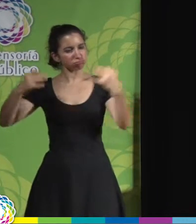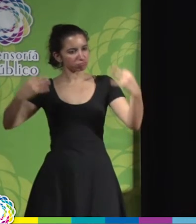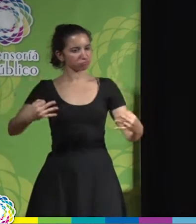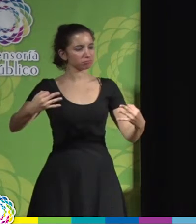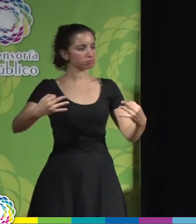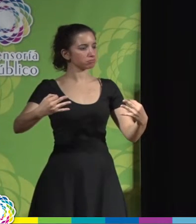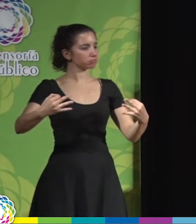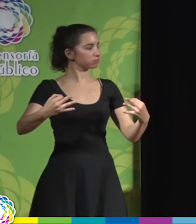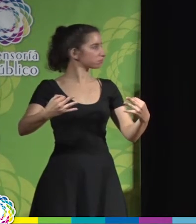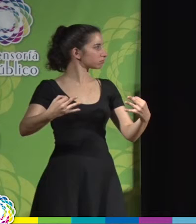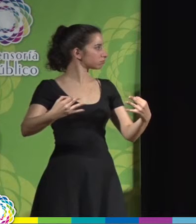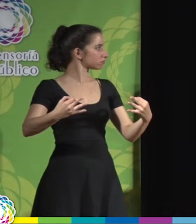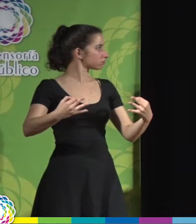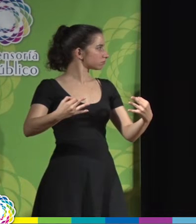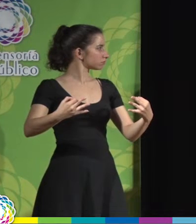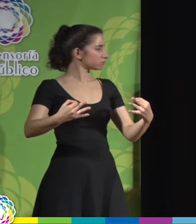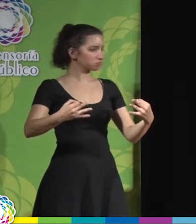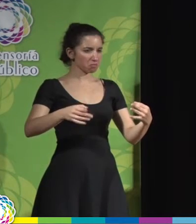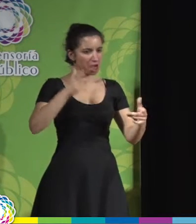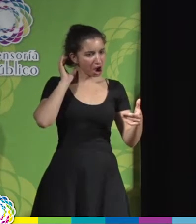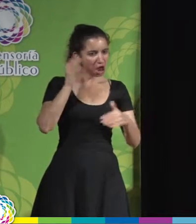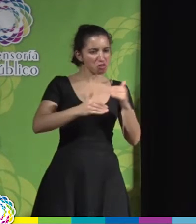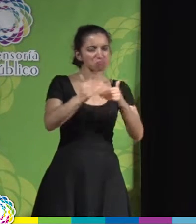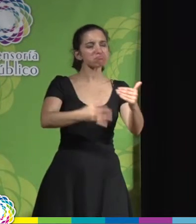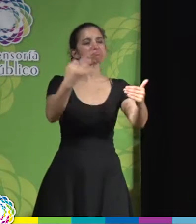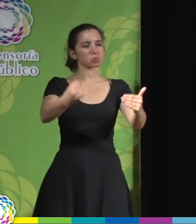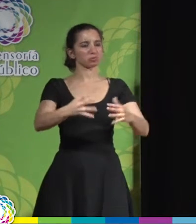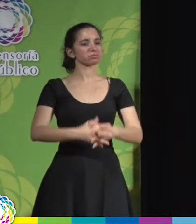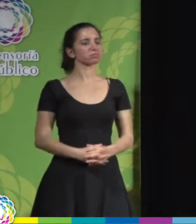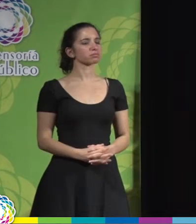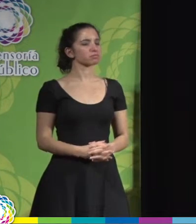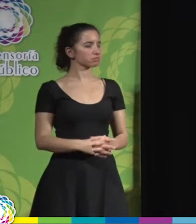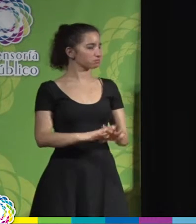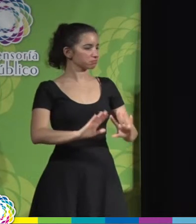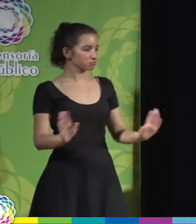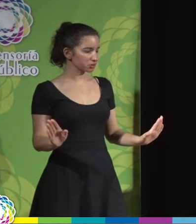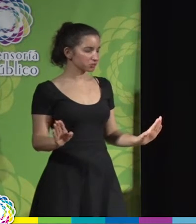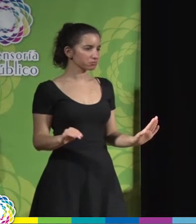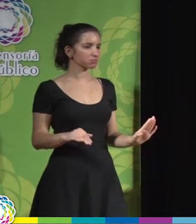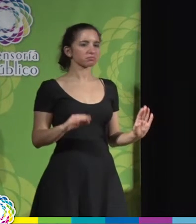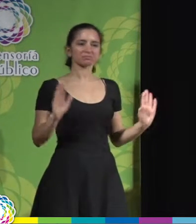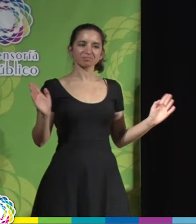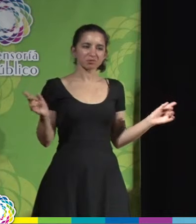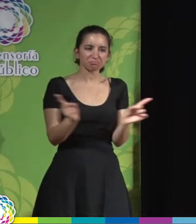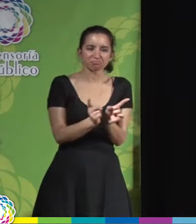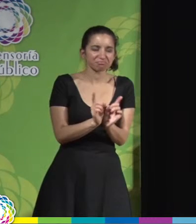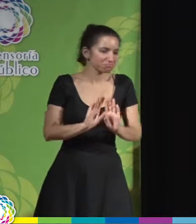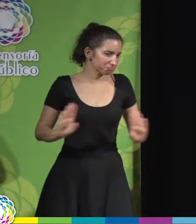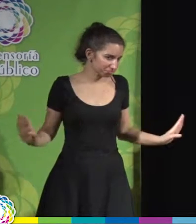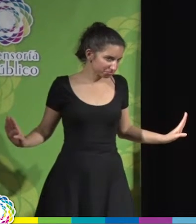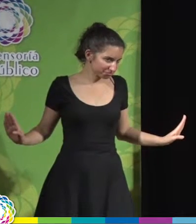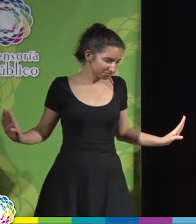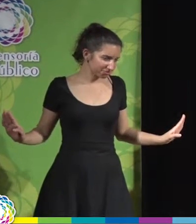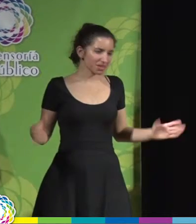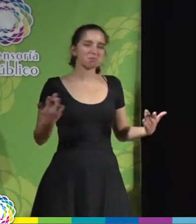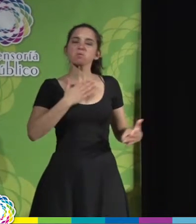aire y nos está haciendo realmente muy bien. Así que man, lo nuestro es cortito porque